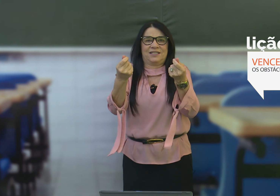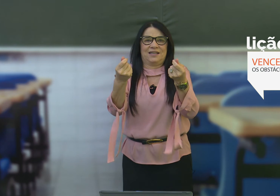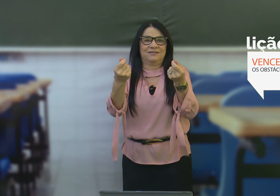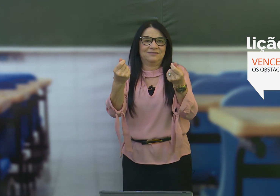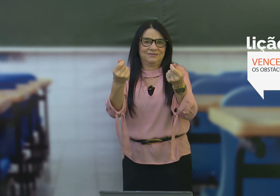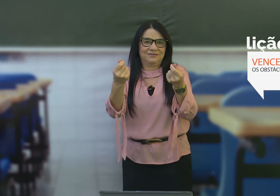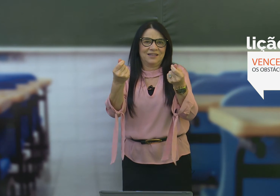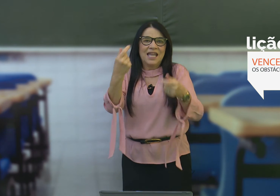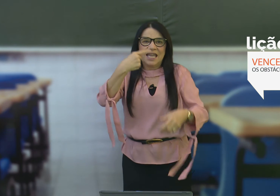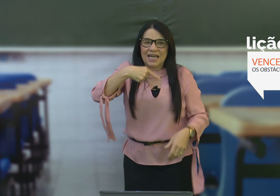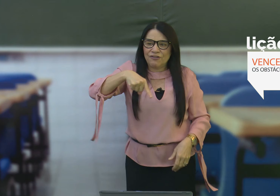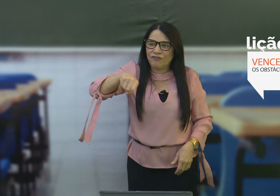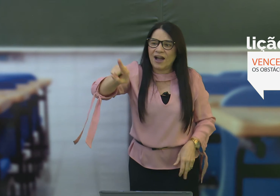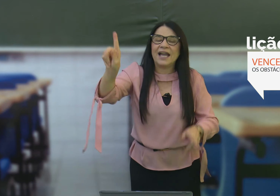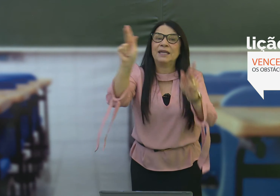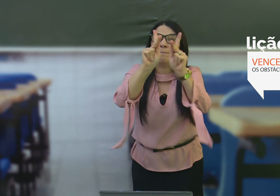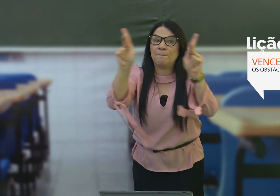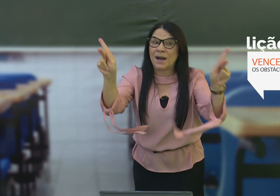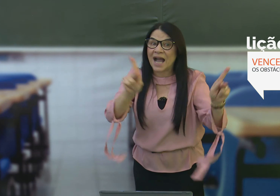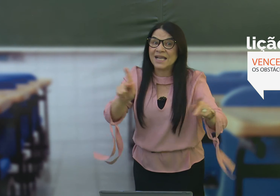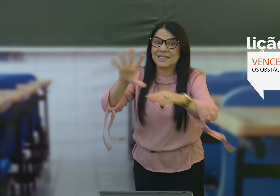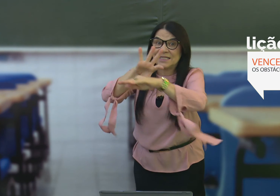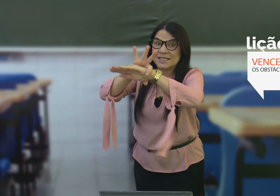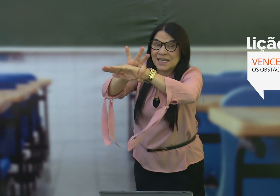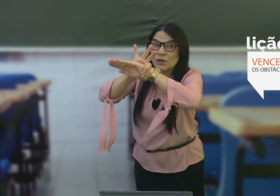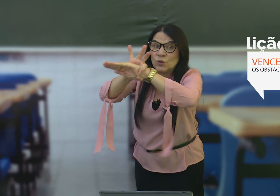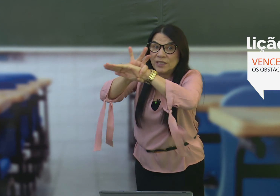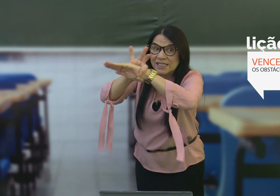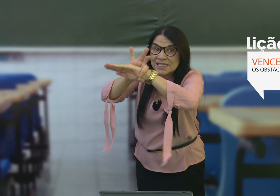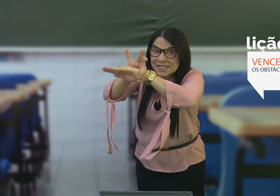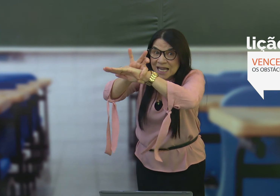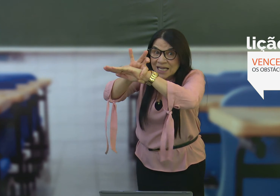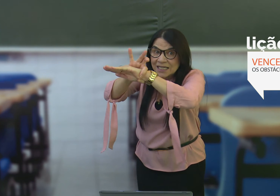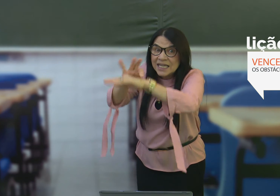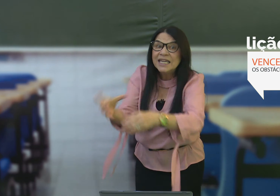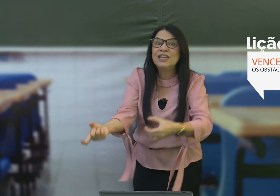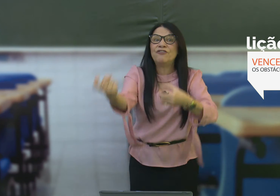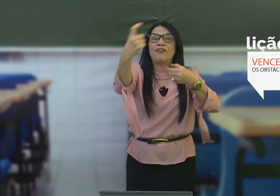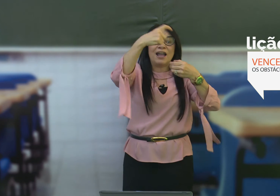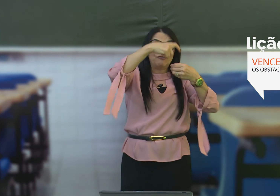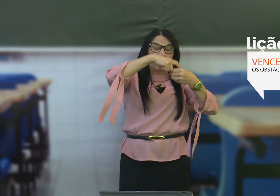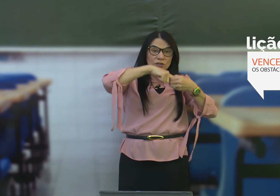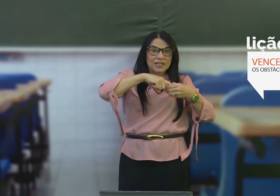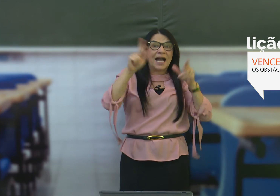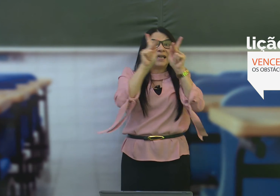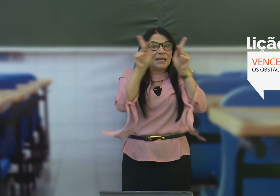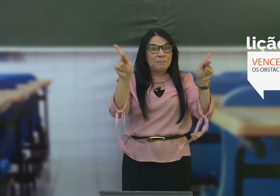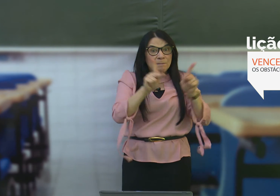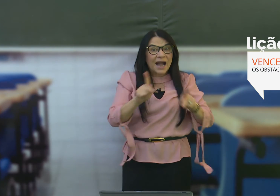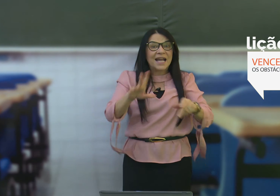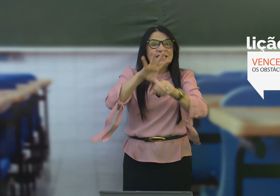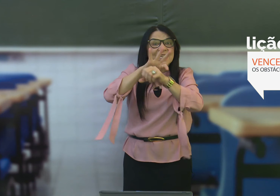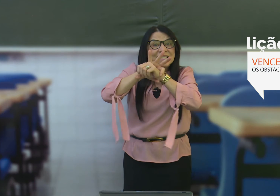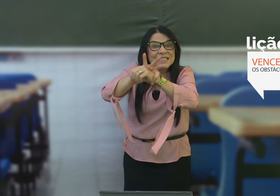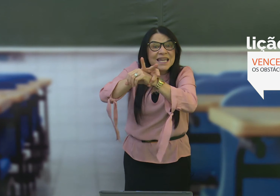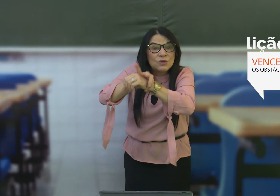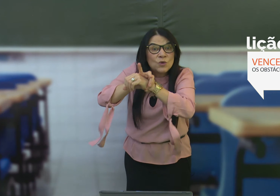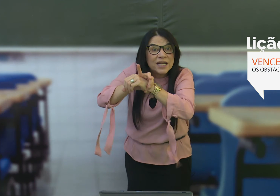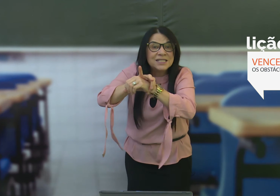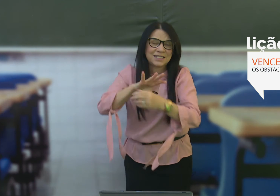maravilhosa. Ele vai em paz, em segurança, e vai voltar em paz, em segurança,